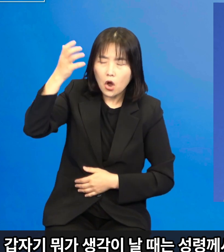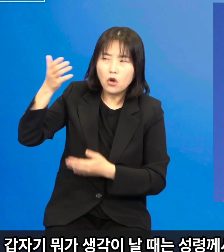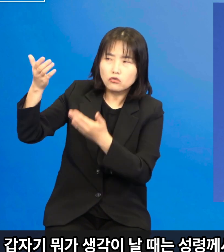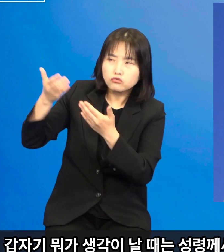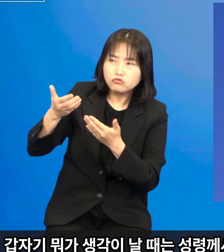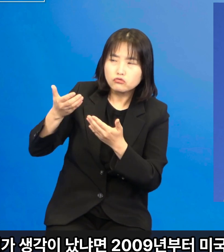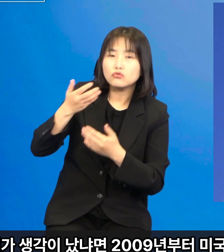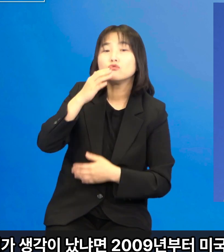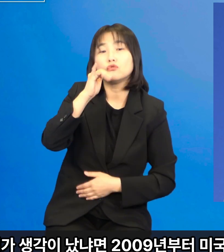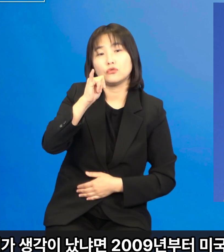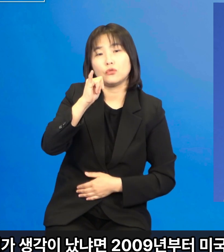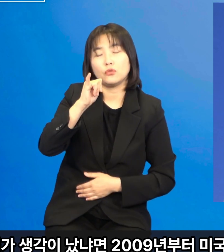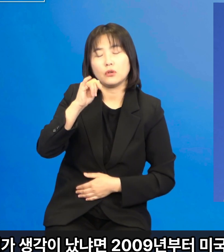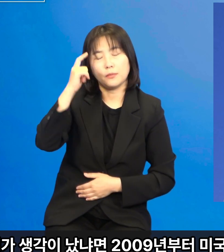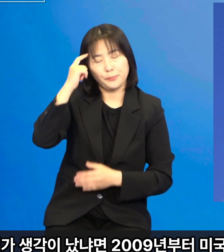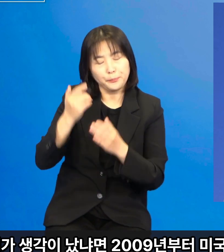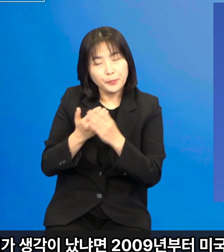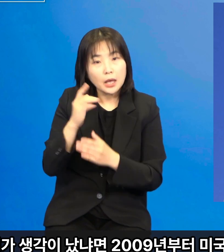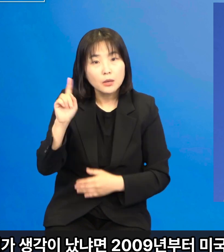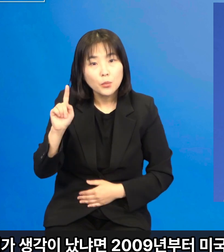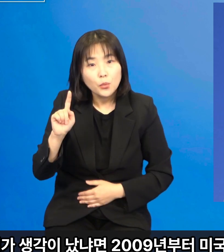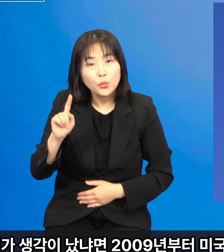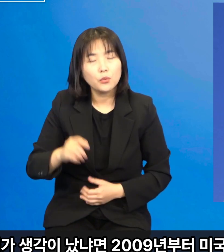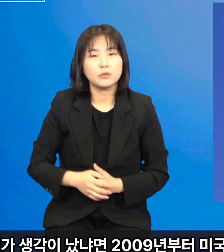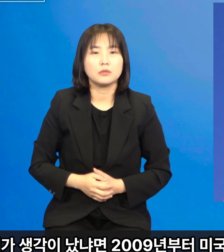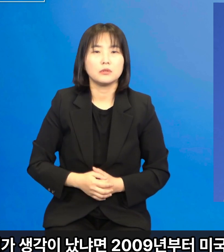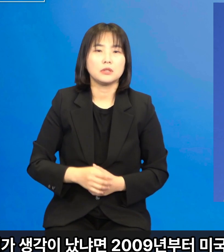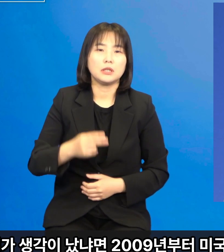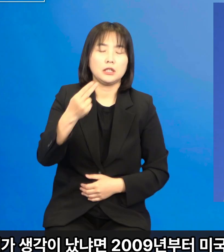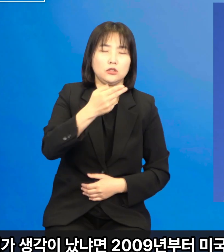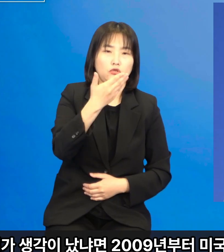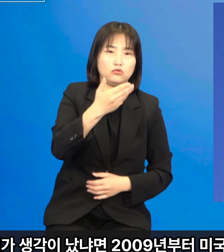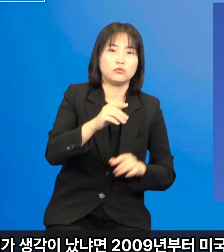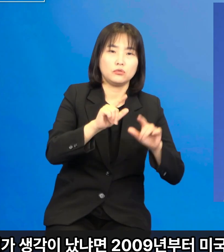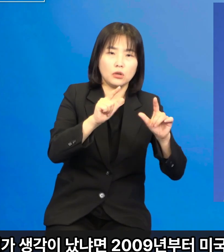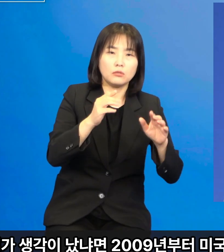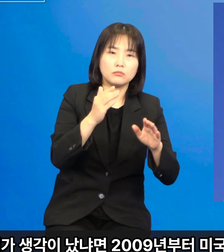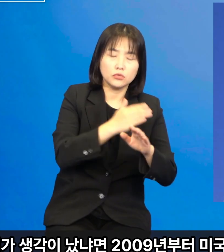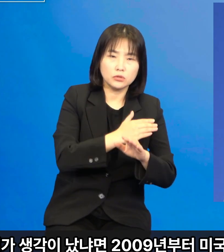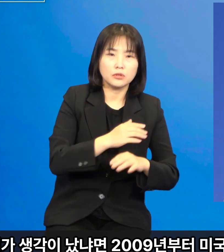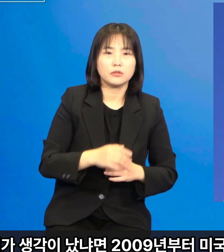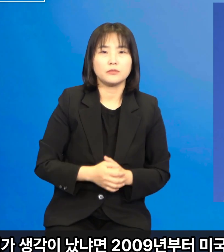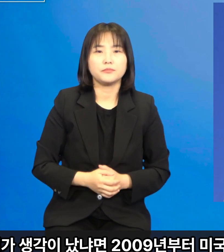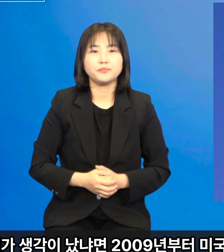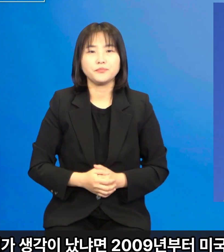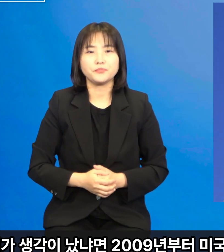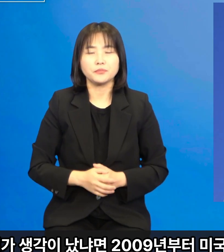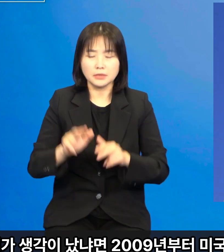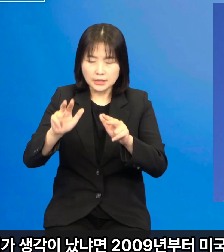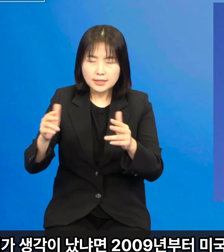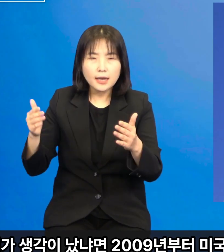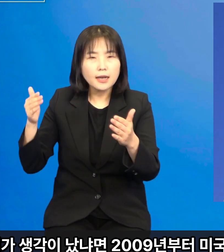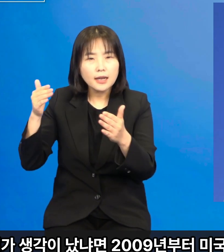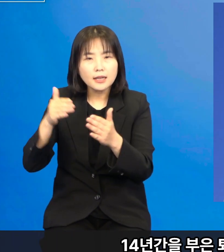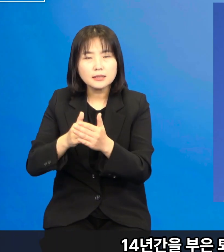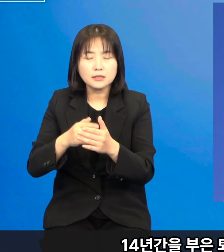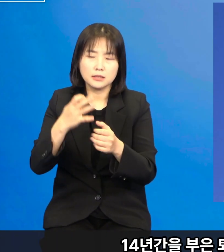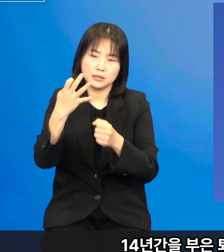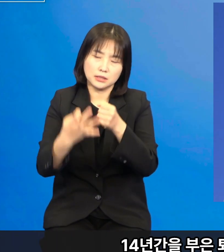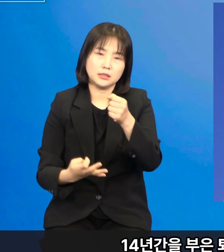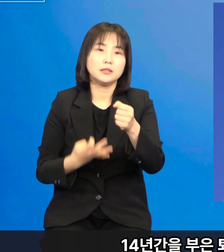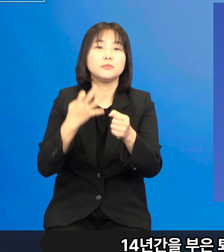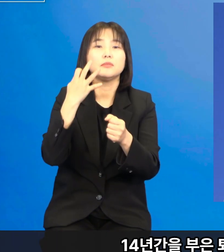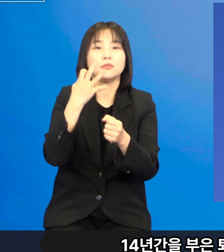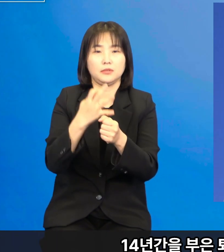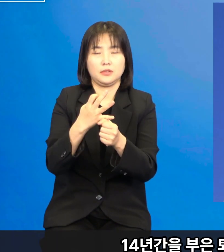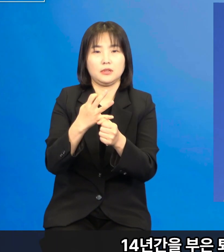것일 수 있습니다. 뭐가 생각이 났냐면 2009년부터, 미국 가기 전부터입니다. 지금까지, 그때까지